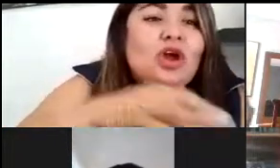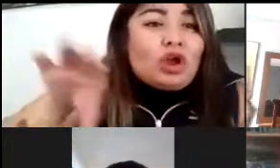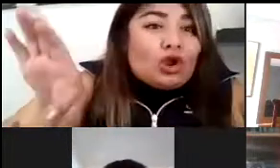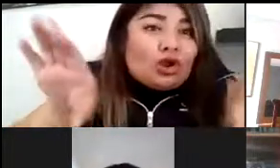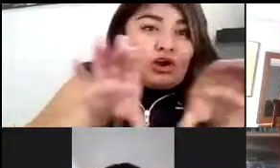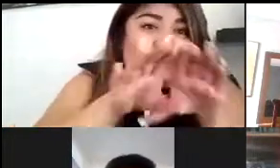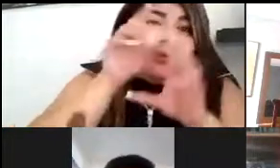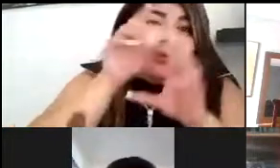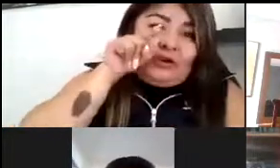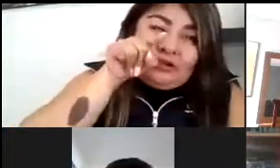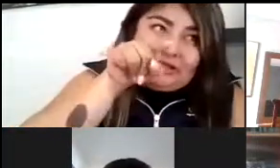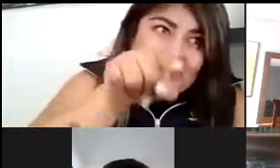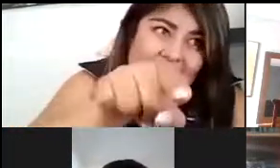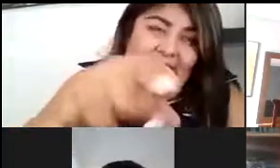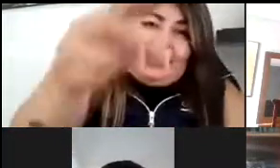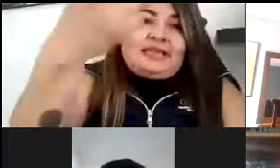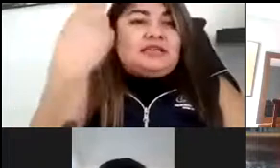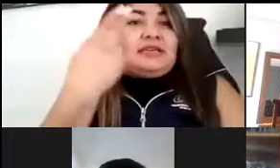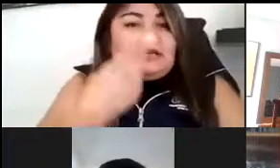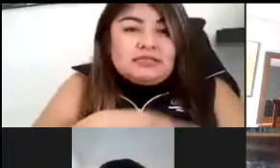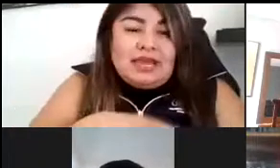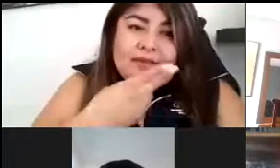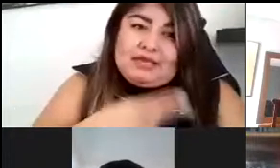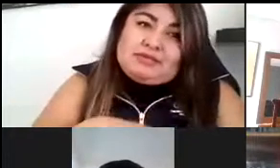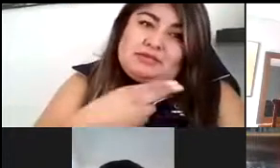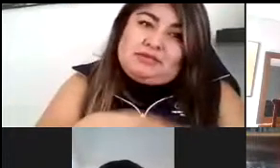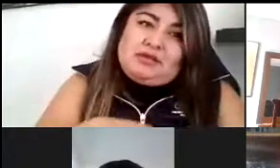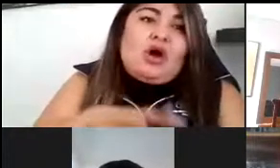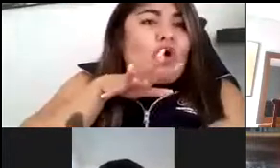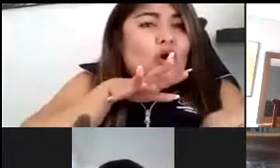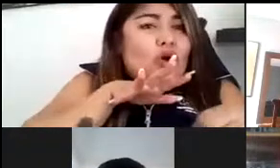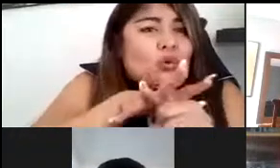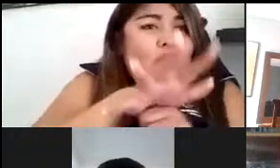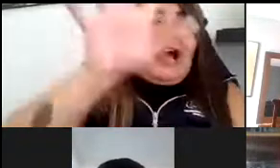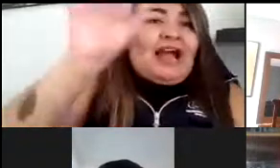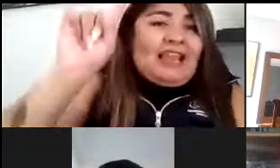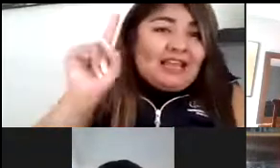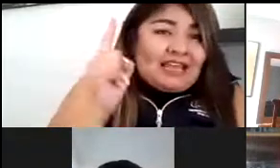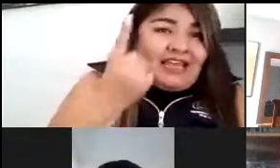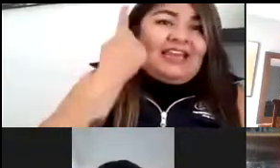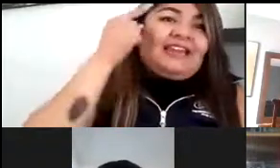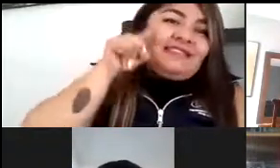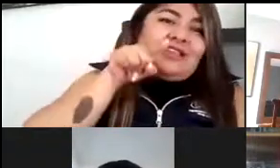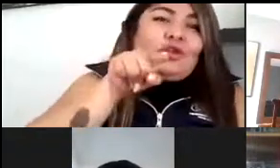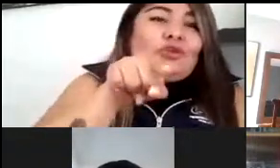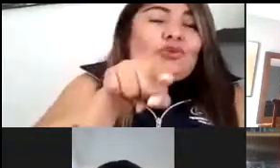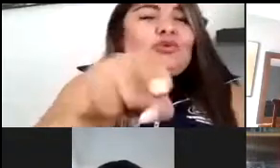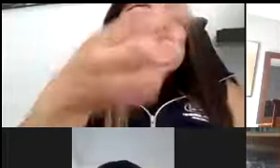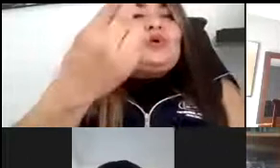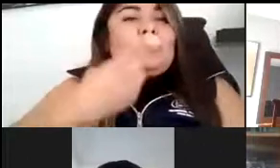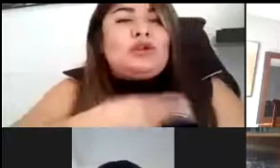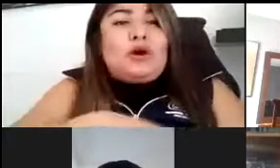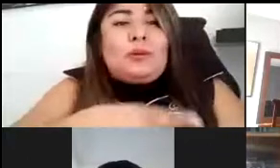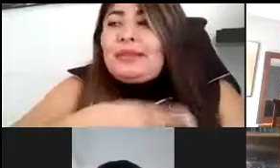español. ¿Cómo te llamas? ¿O cuál es